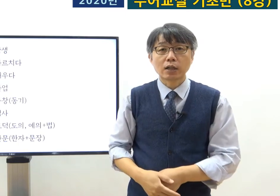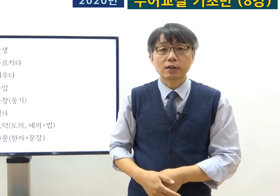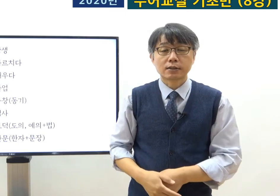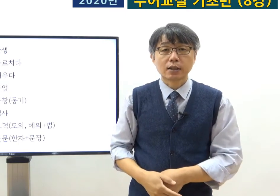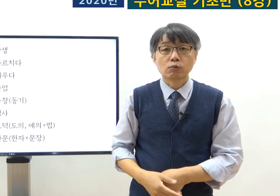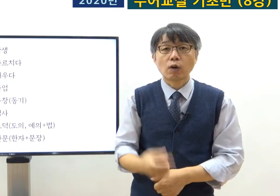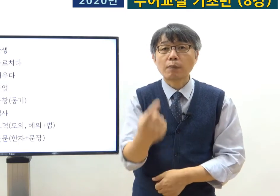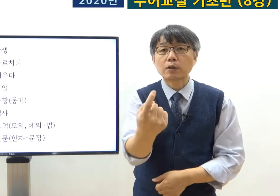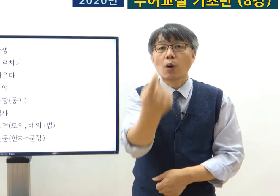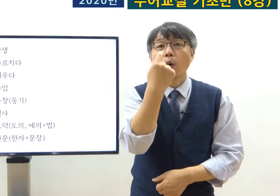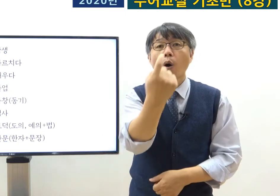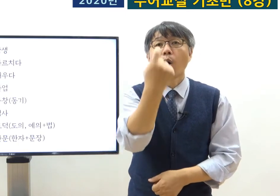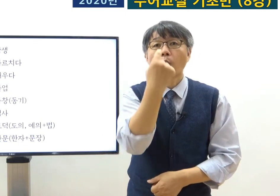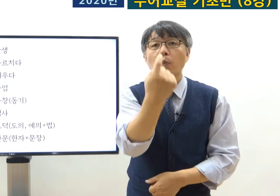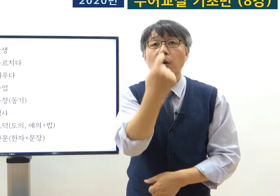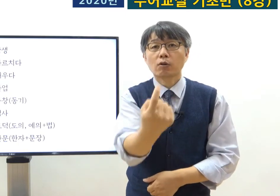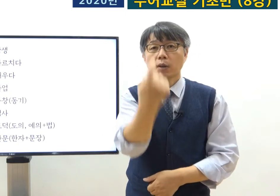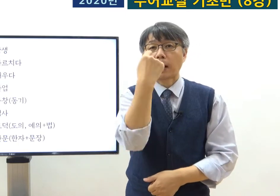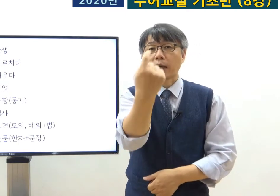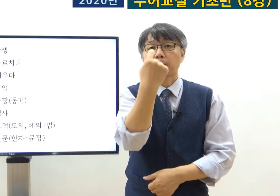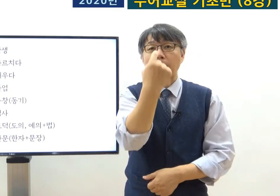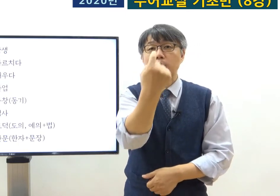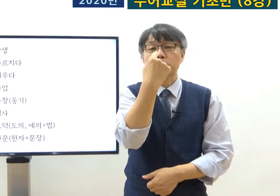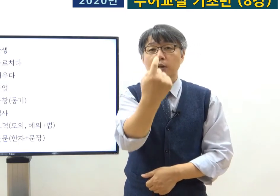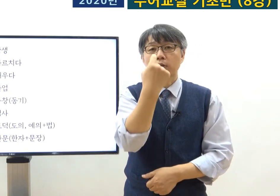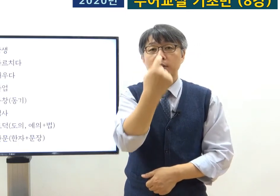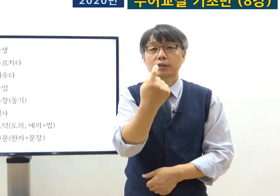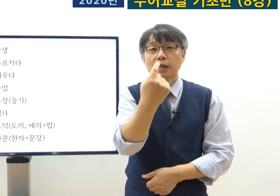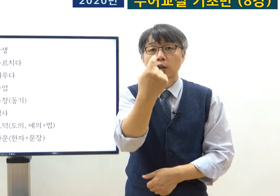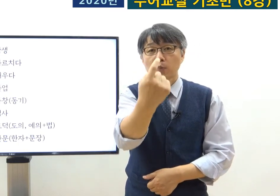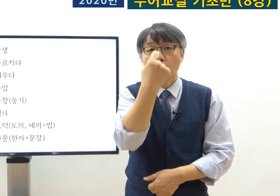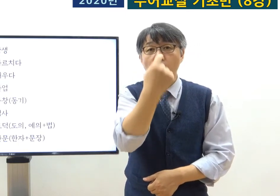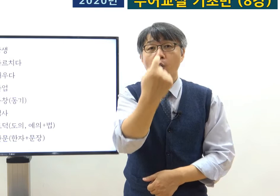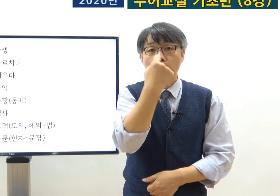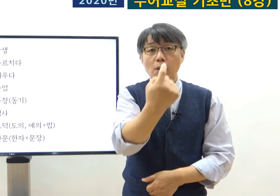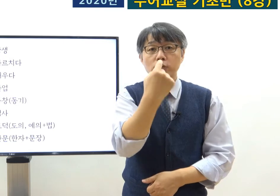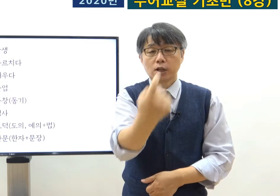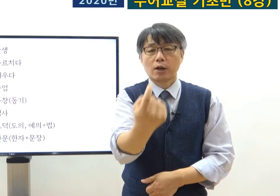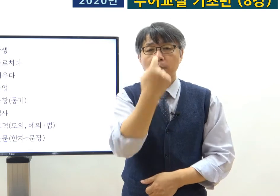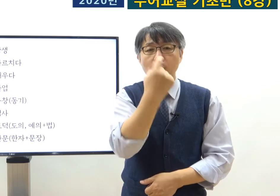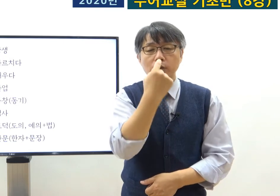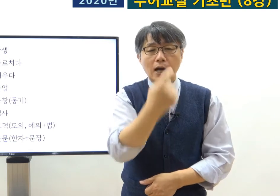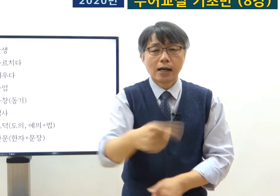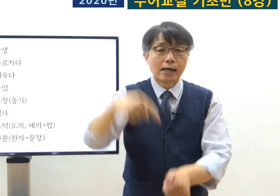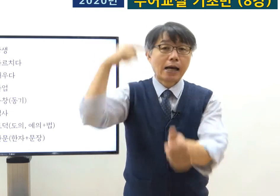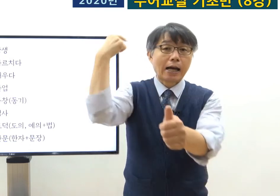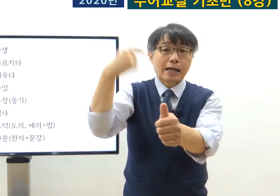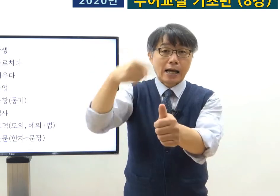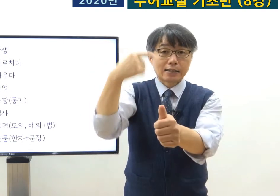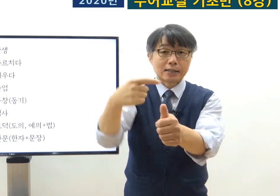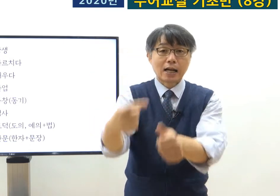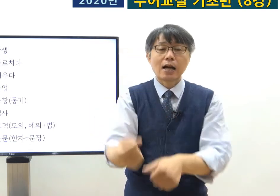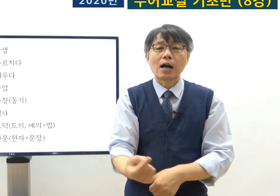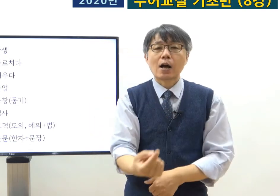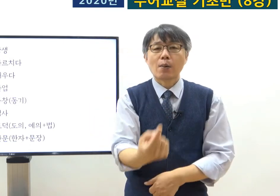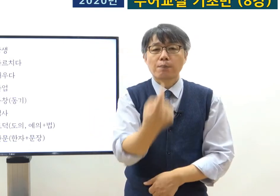배우다는 누가 앞에서 뭐라고 이렇게 막 말해 주는 거예요. 그래서 난 그걸 보고 배우는 거예요. 배우다. 가르치다,